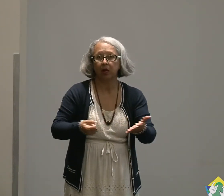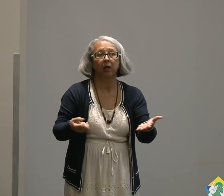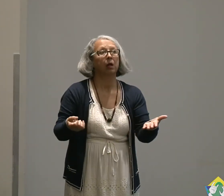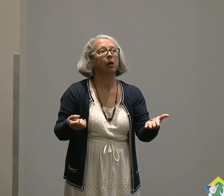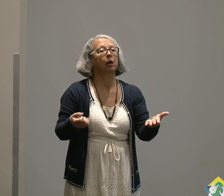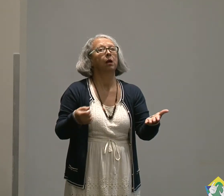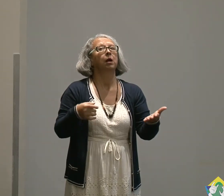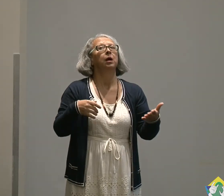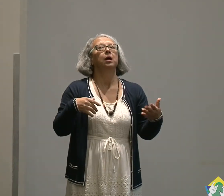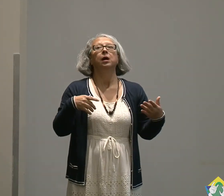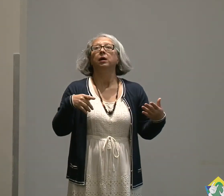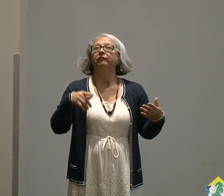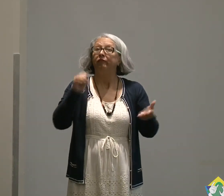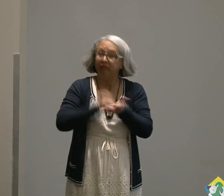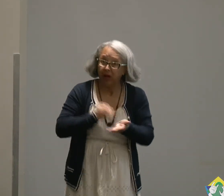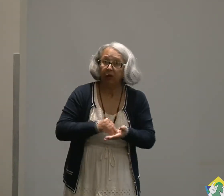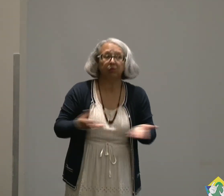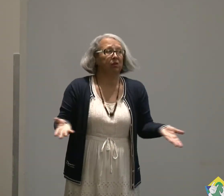nesse processo.